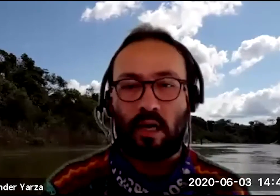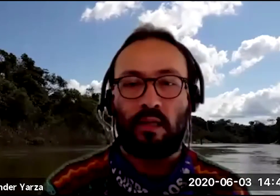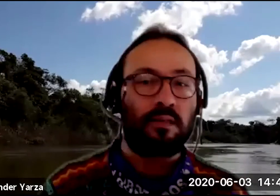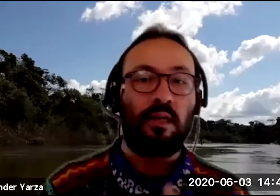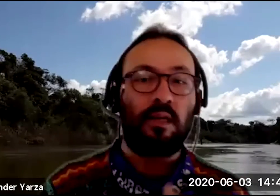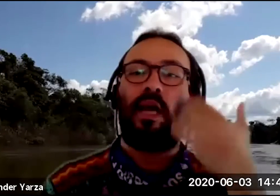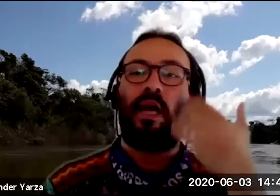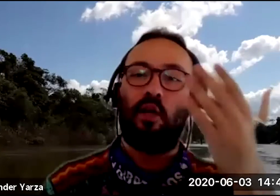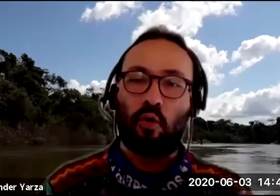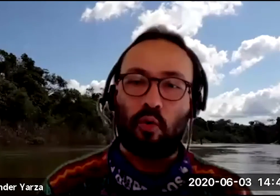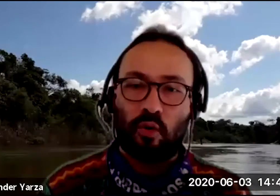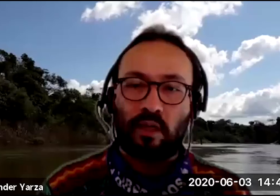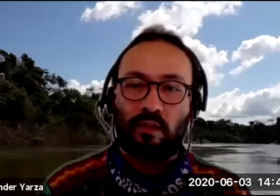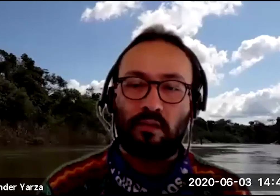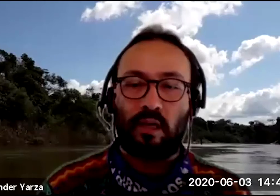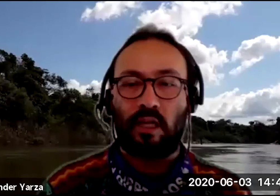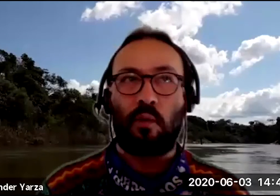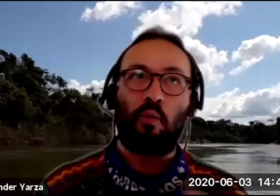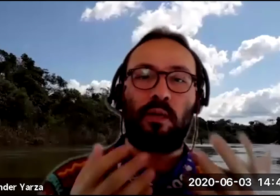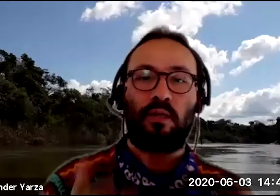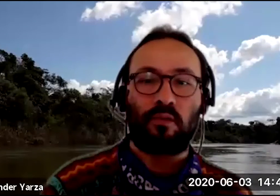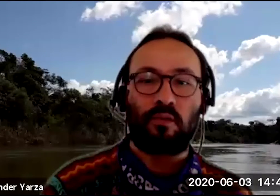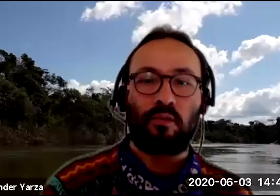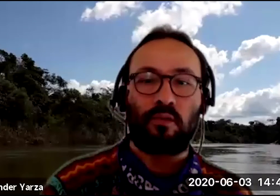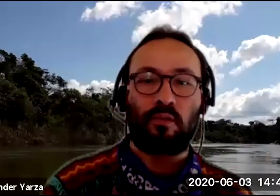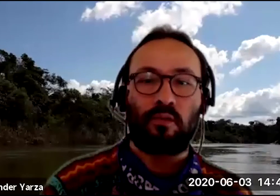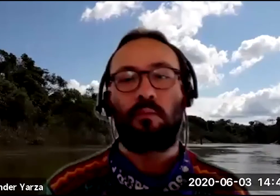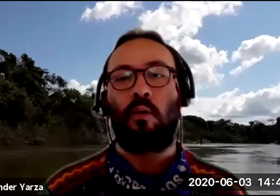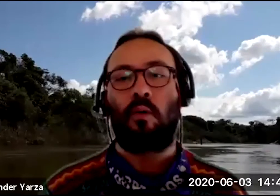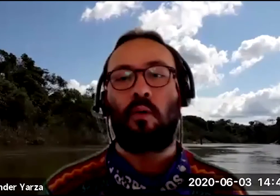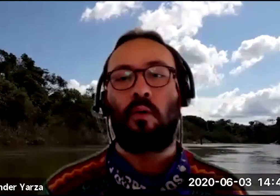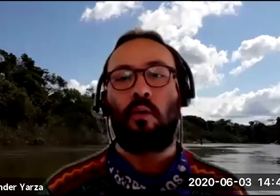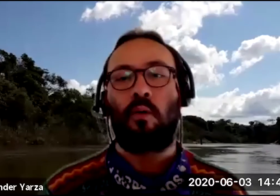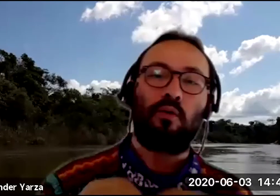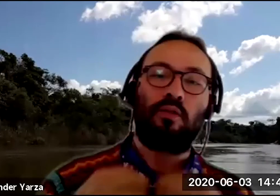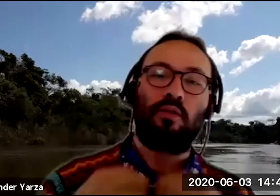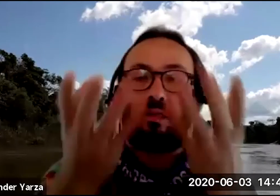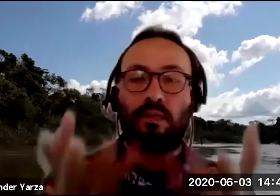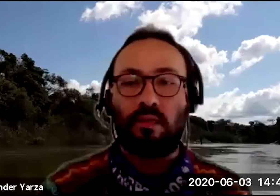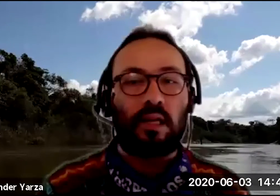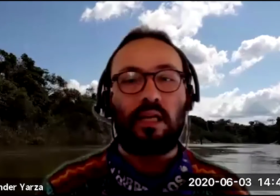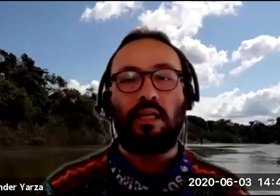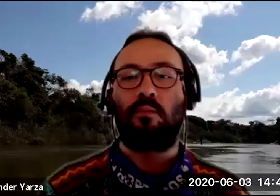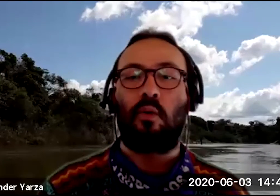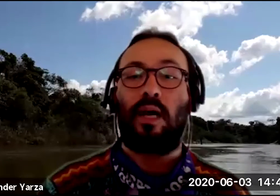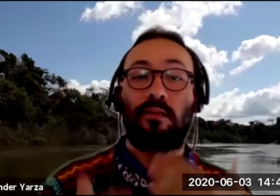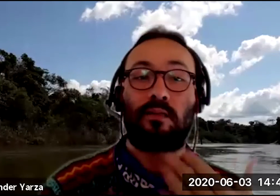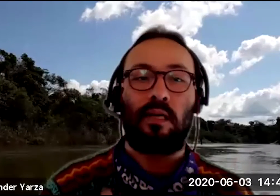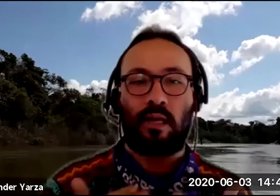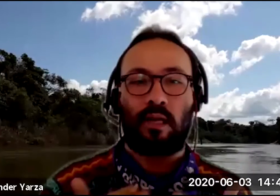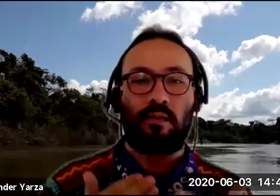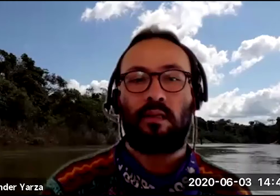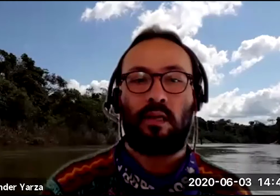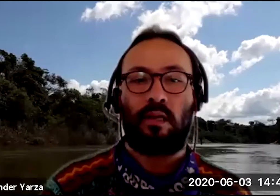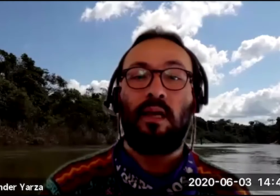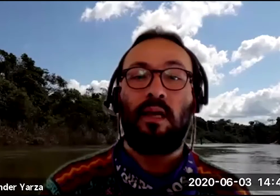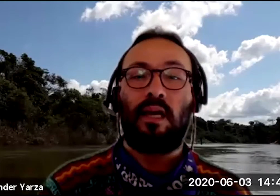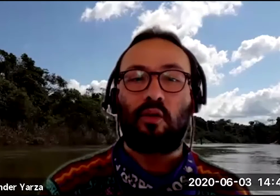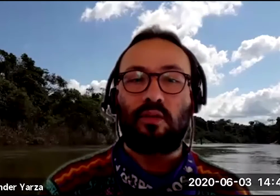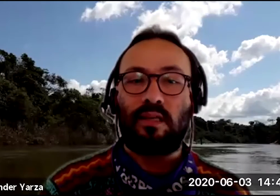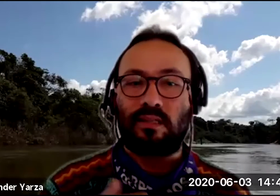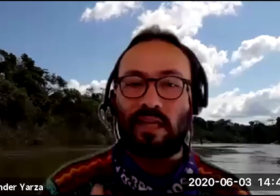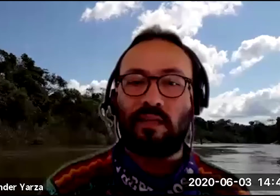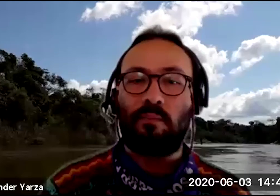centralidades o viejas centralidades, el óculocentrismo o el visocentrismo, el oyenticentrismo, etcétera,